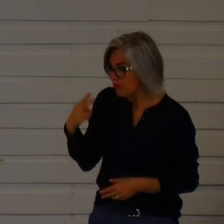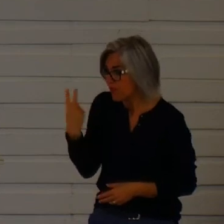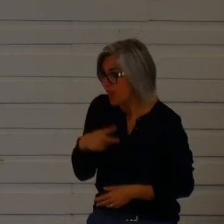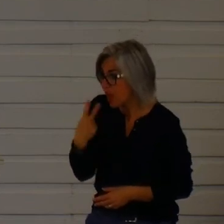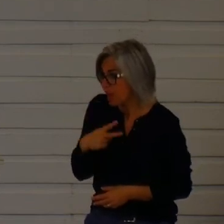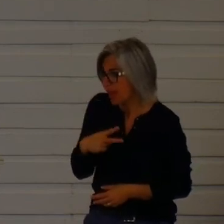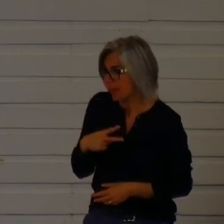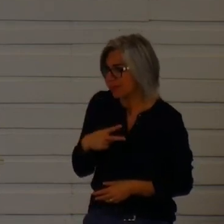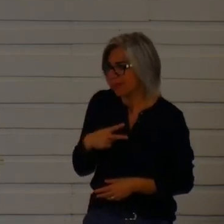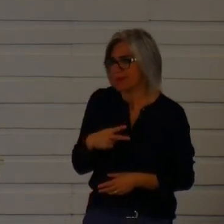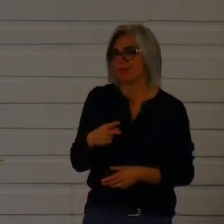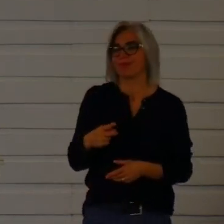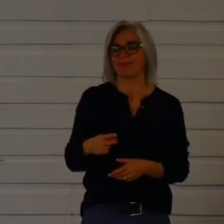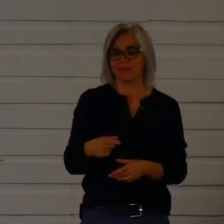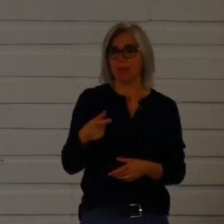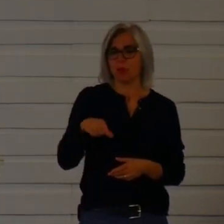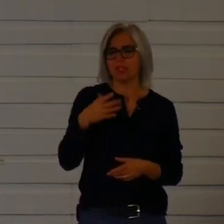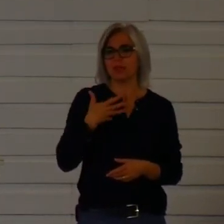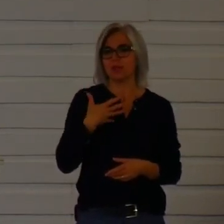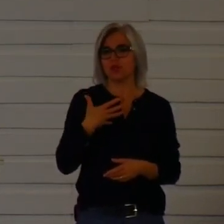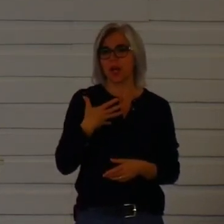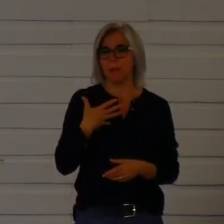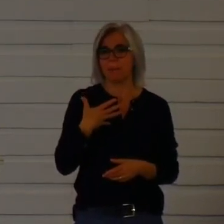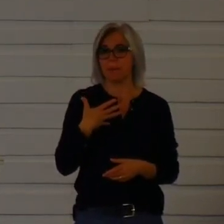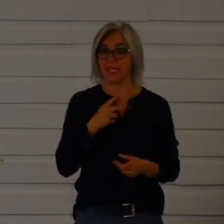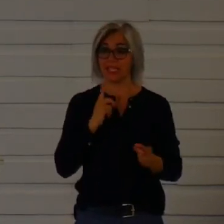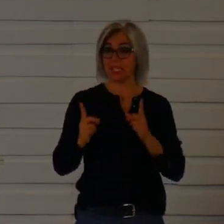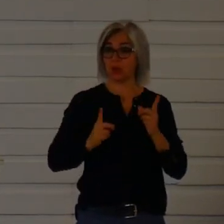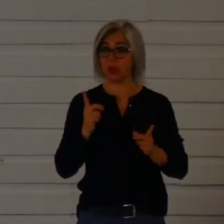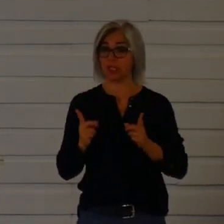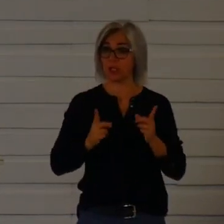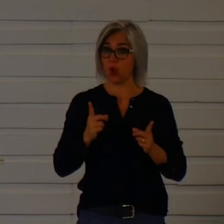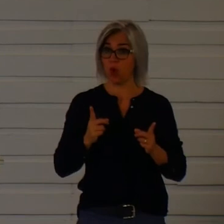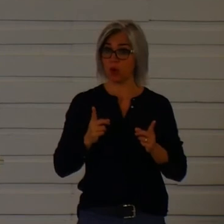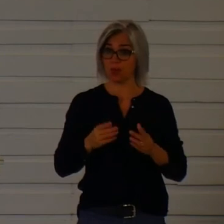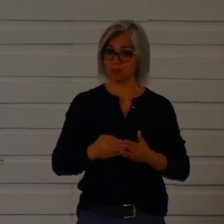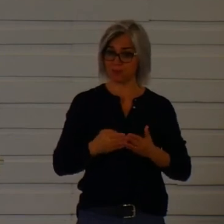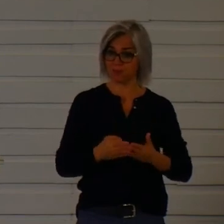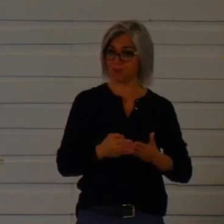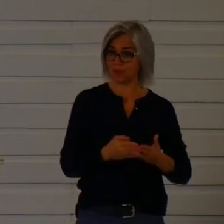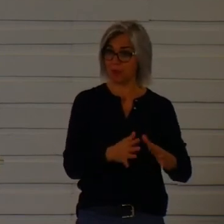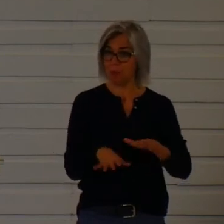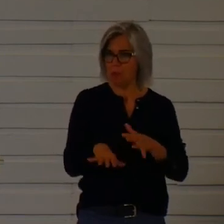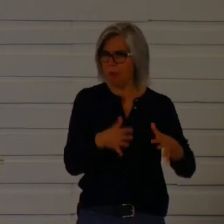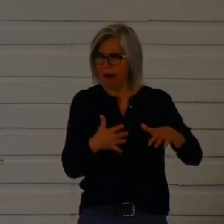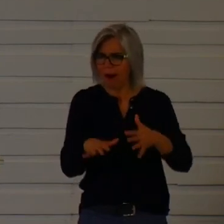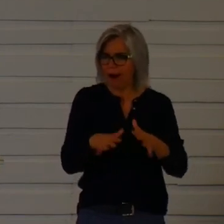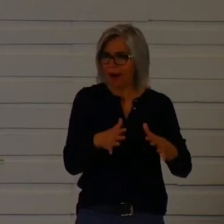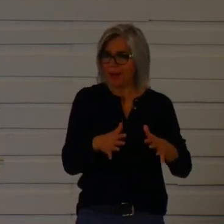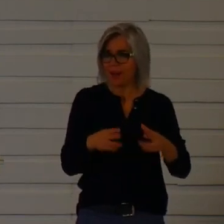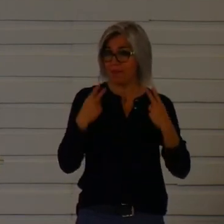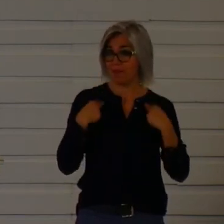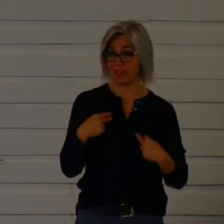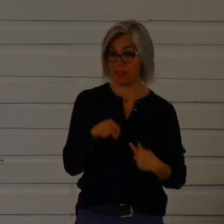noi possiamo gridare, tu sei il figlio dell'Iddio vivente. Amen. Tu sei il figlio dell'Iddio vivente, perché io